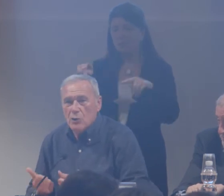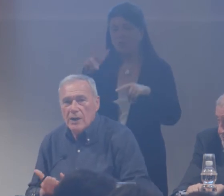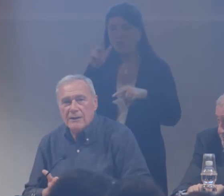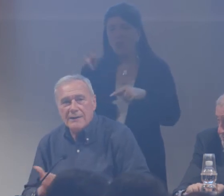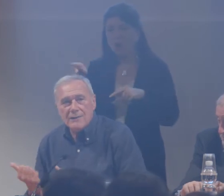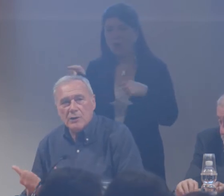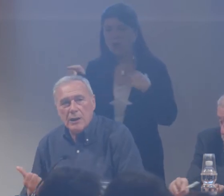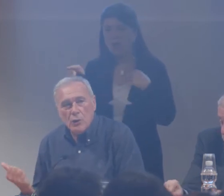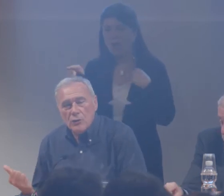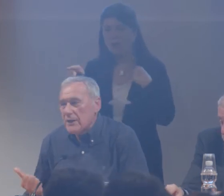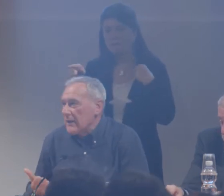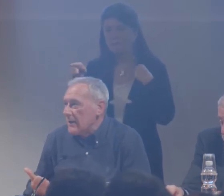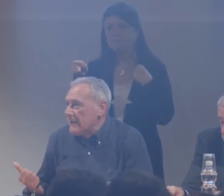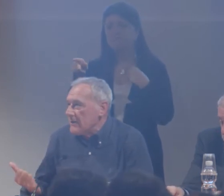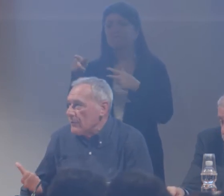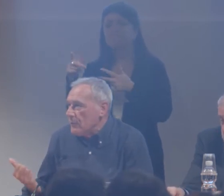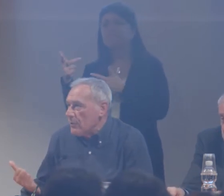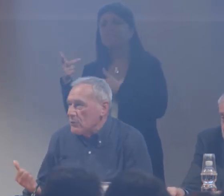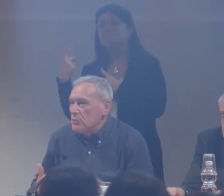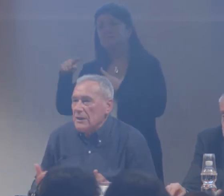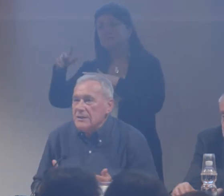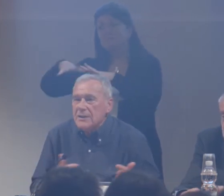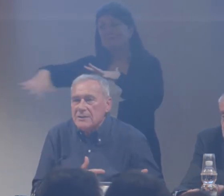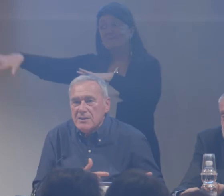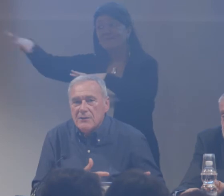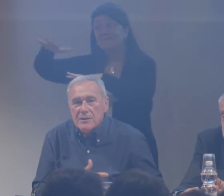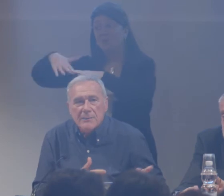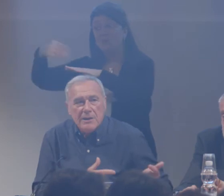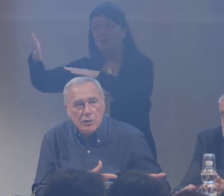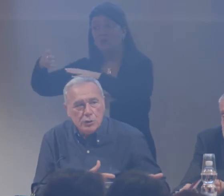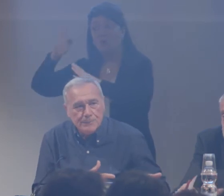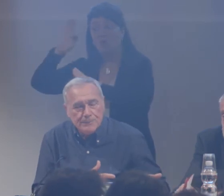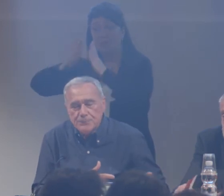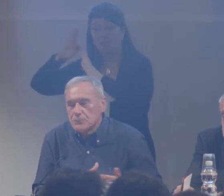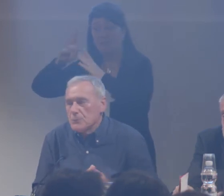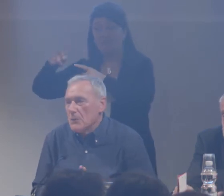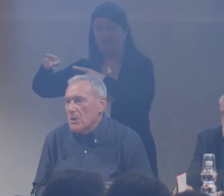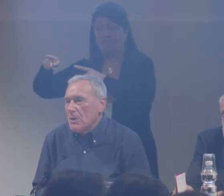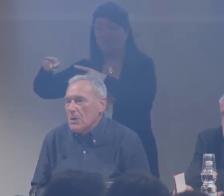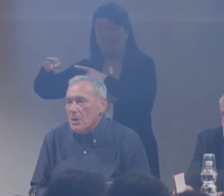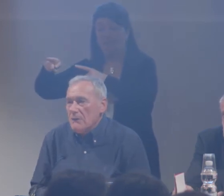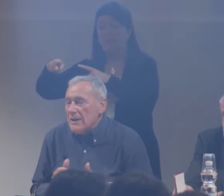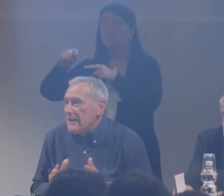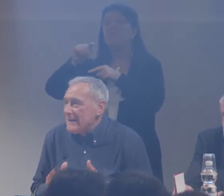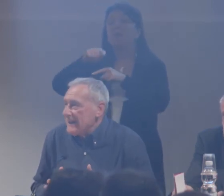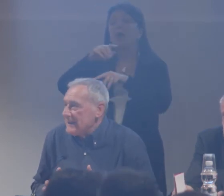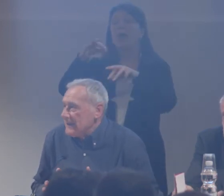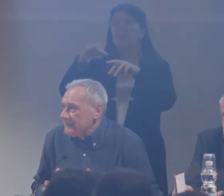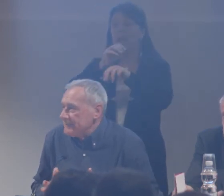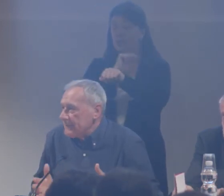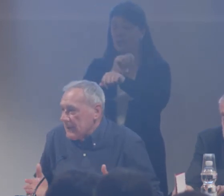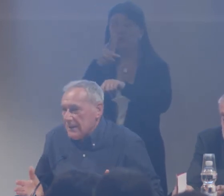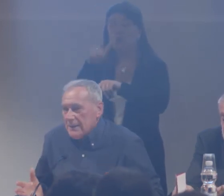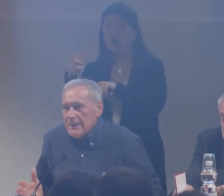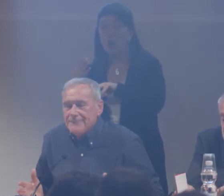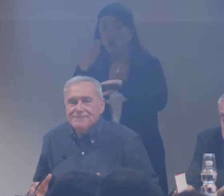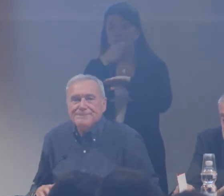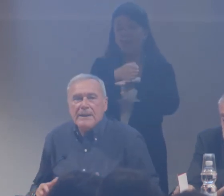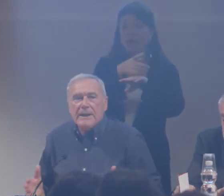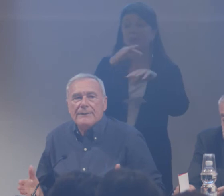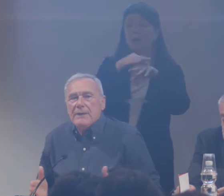dando al resto della cosca che era rimasto fuori tutte le direttive del marito. Viene arrestata